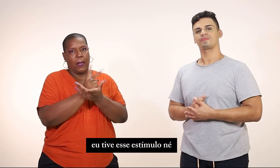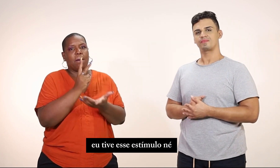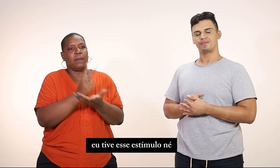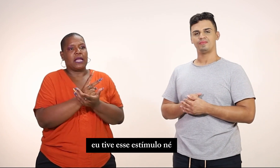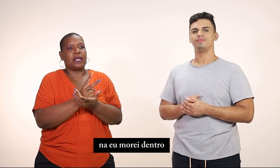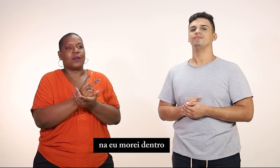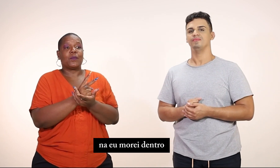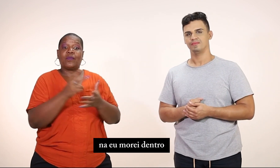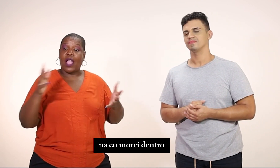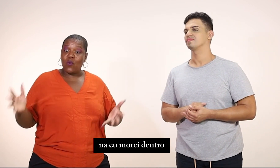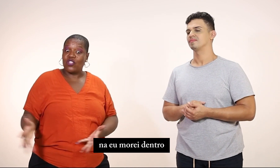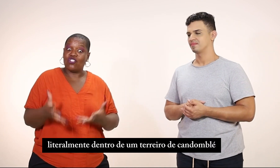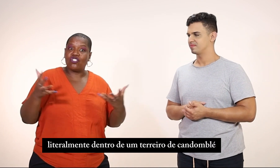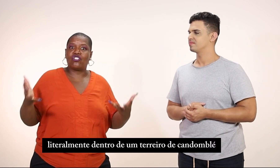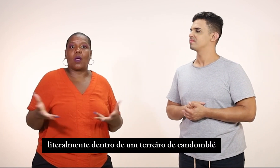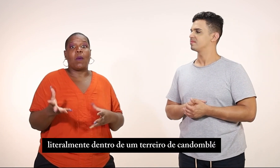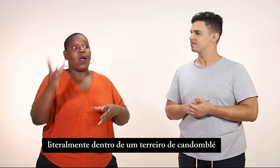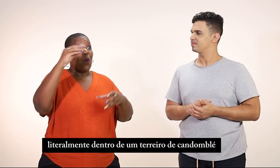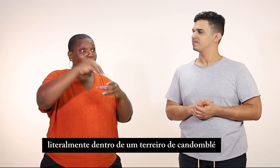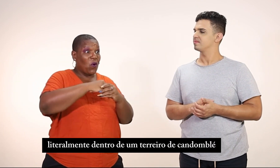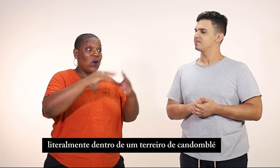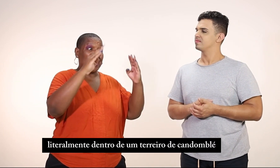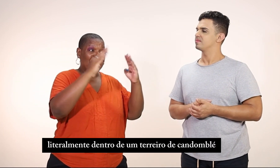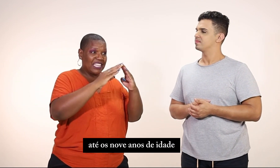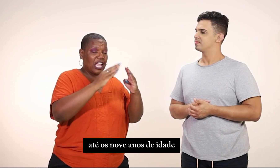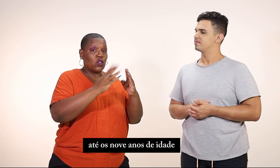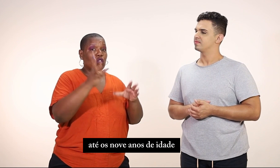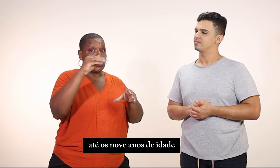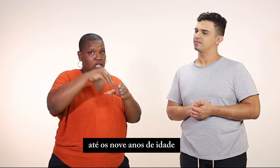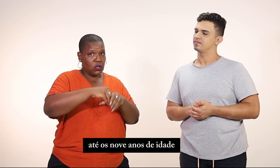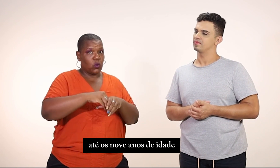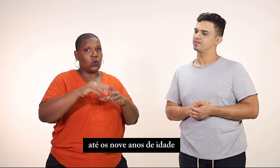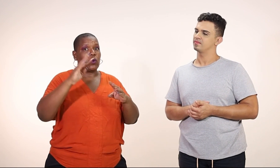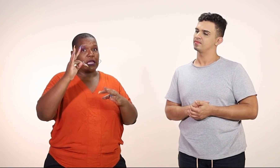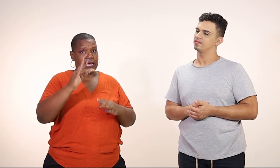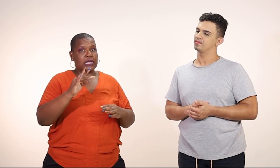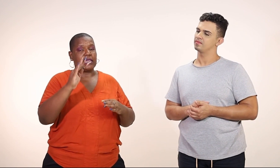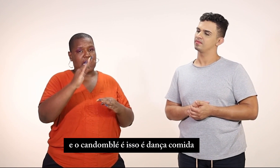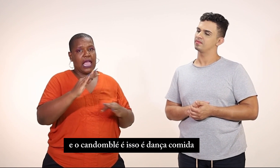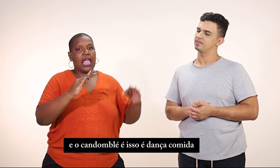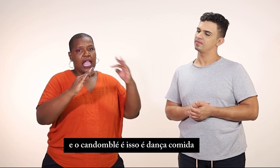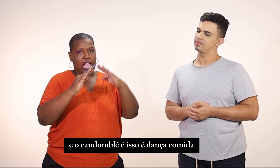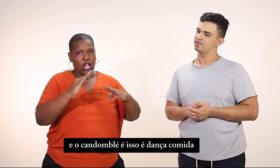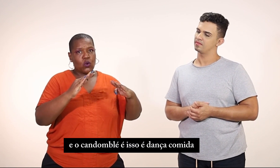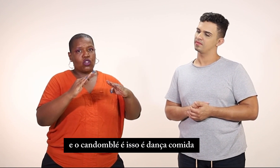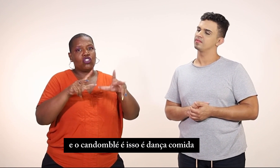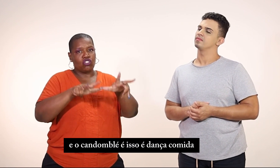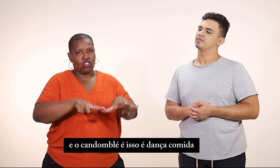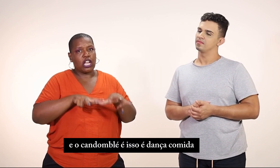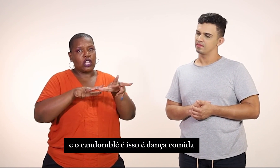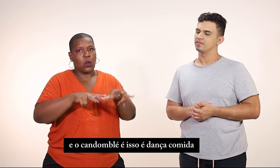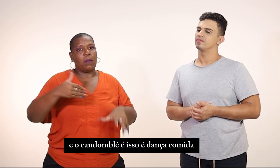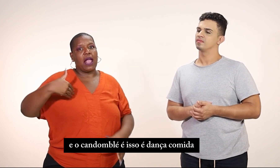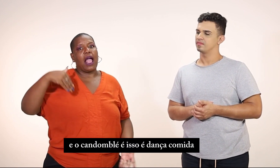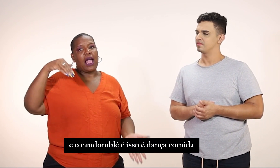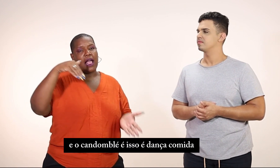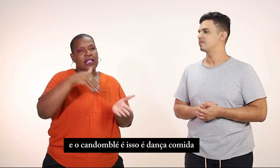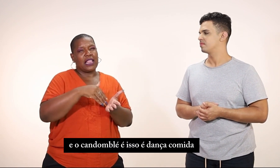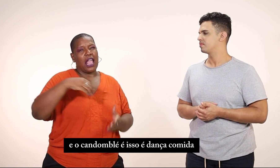né? Eu morei literalmente dentro de um terreiro de candomblé até os 9 anos de idade. E o candomblé é isso, é dança,